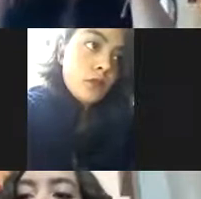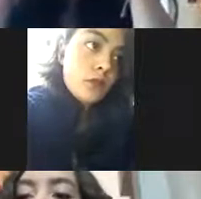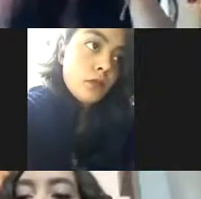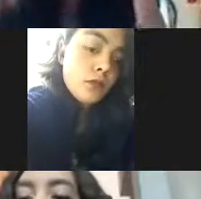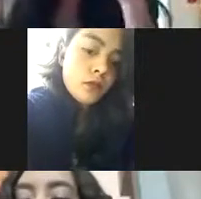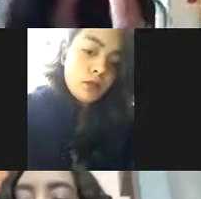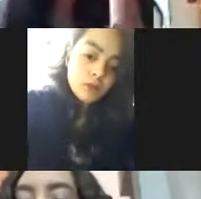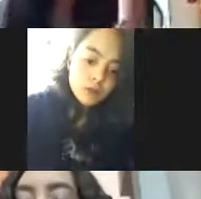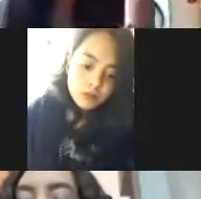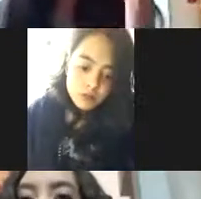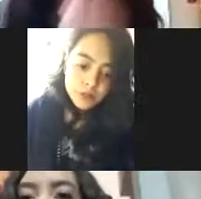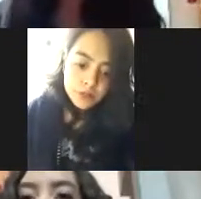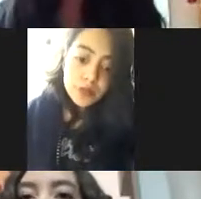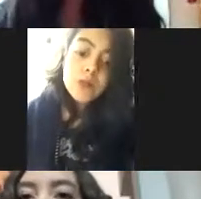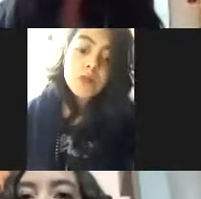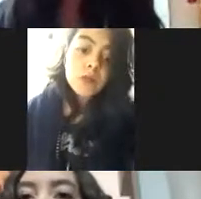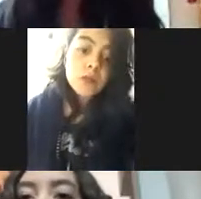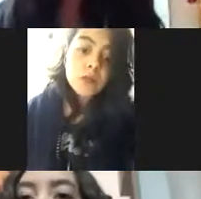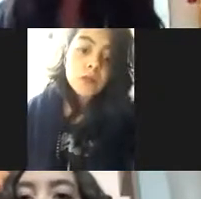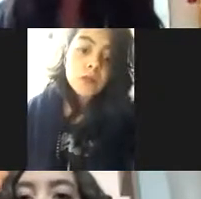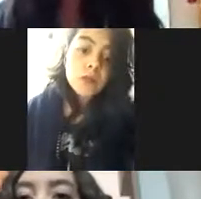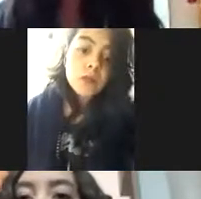tu nombre?